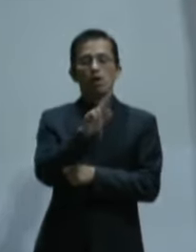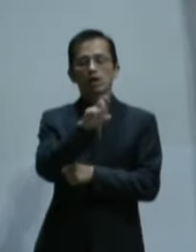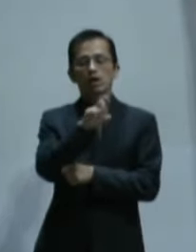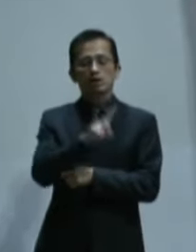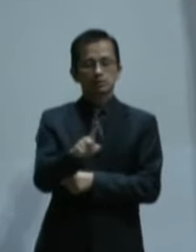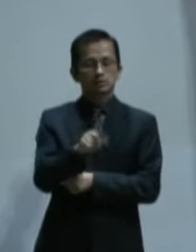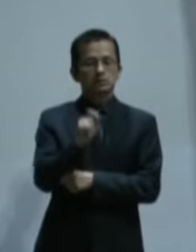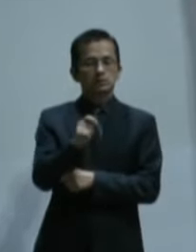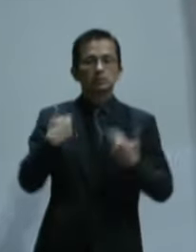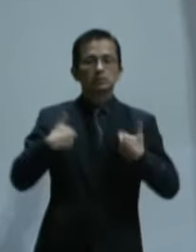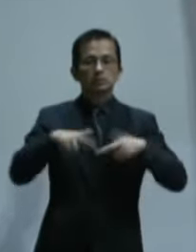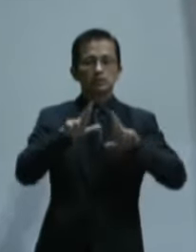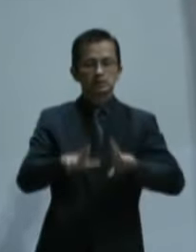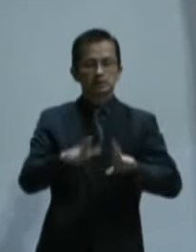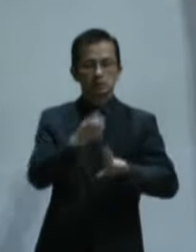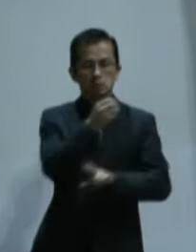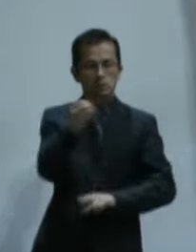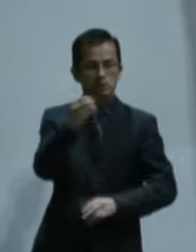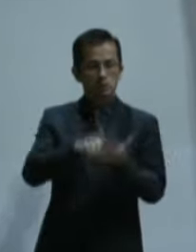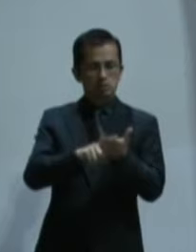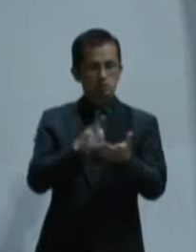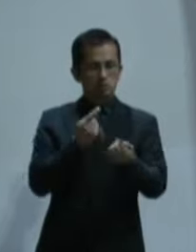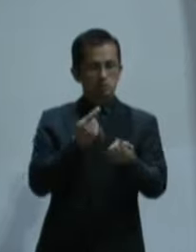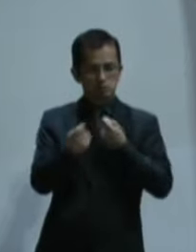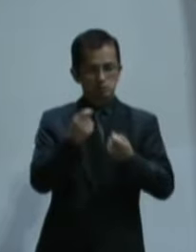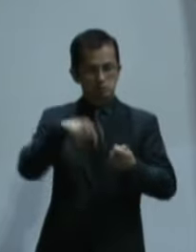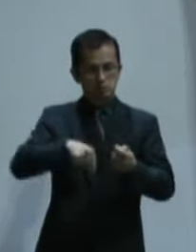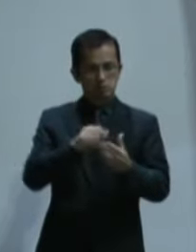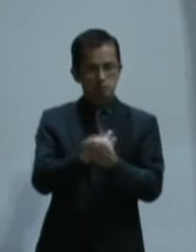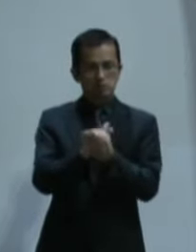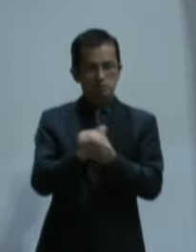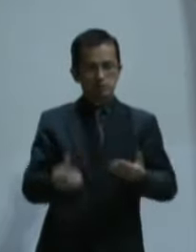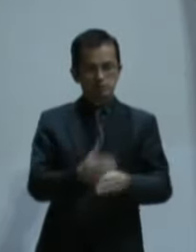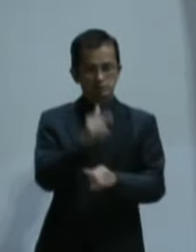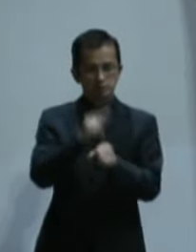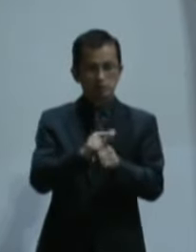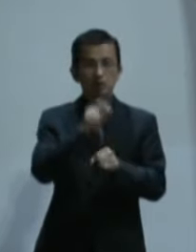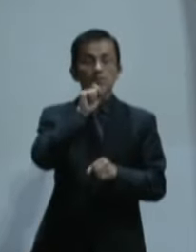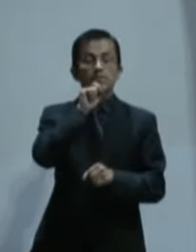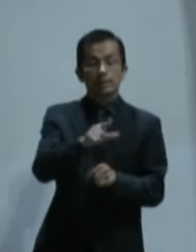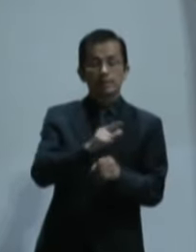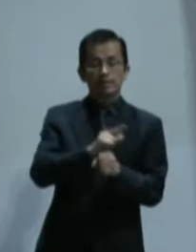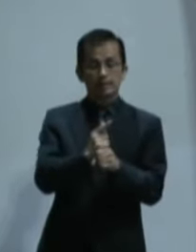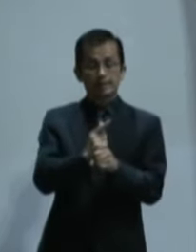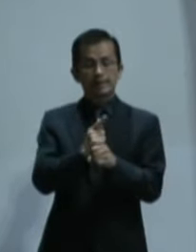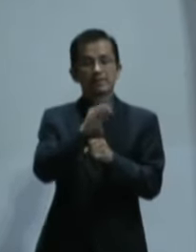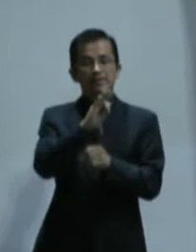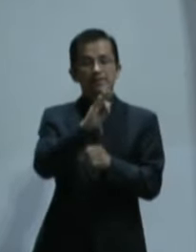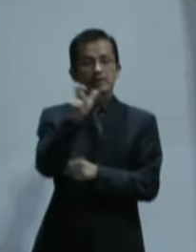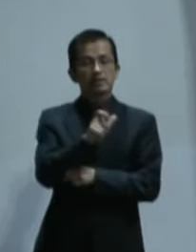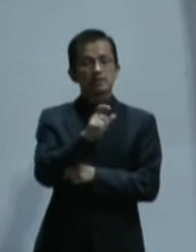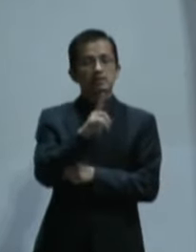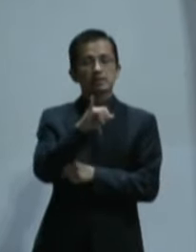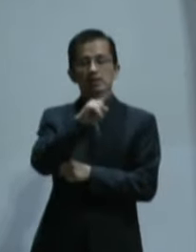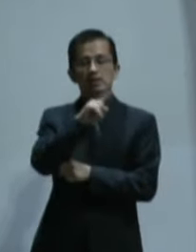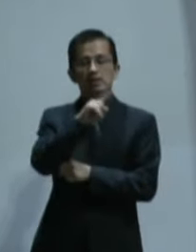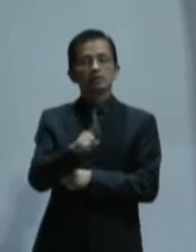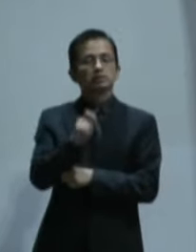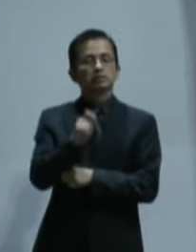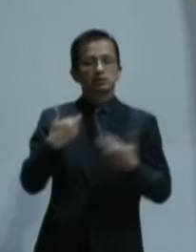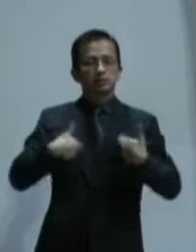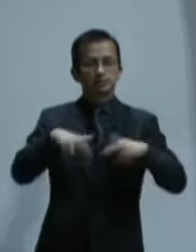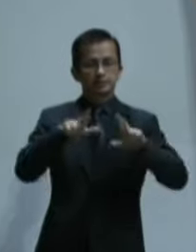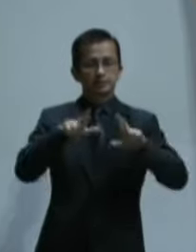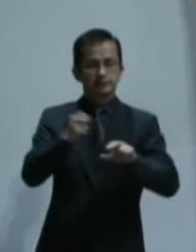representación del órgano interno de control de la lotería nacional y al licenciado Félix Díaz de Jesús representante de la